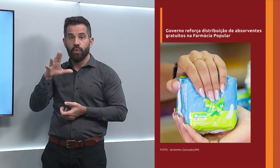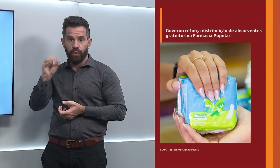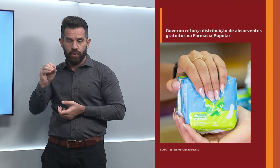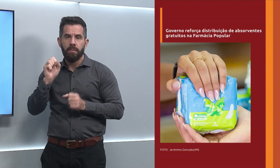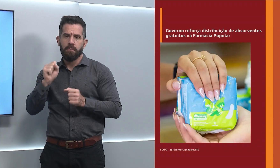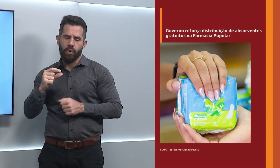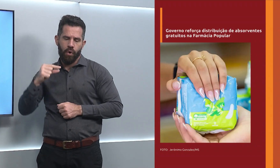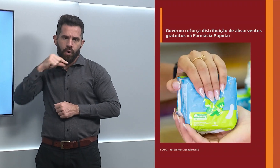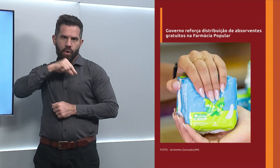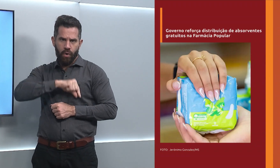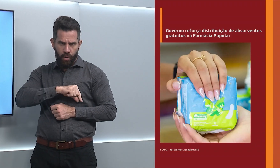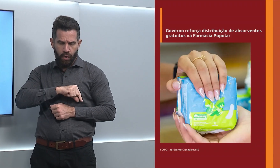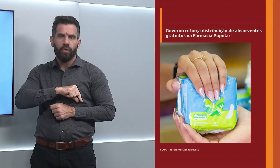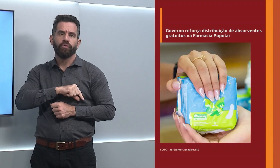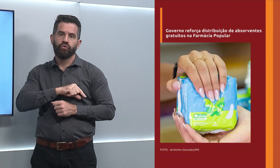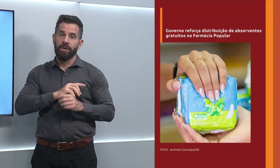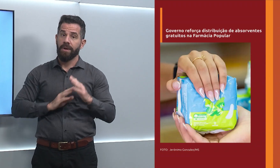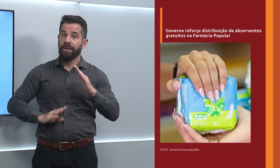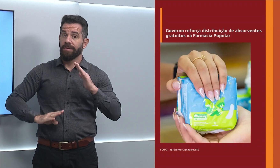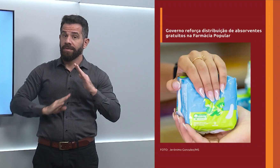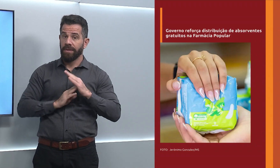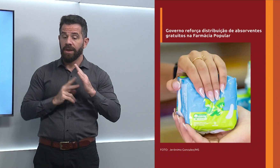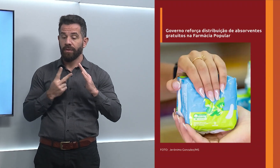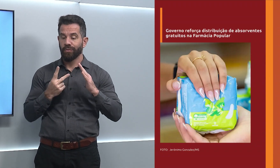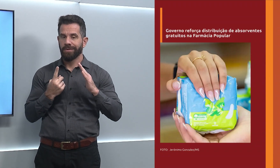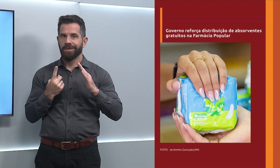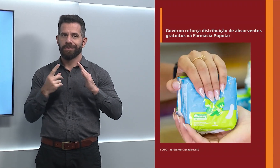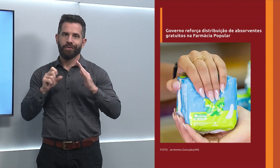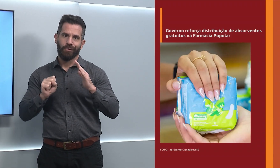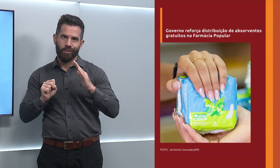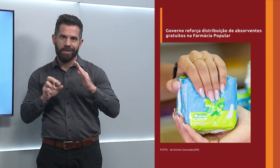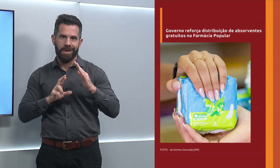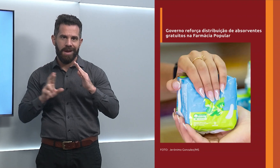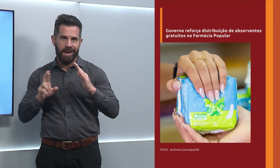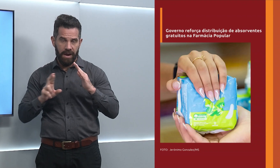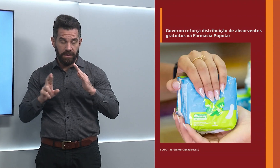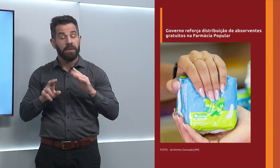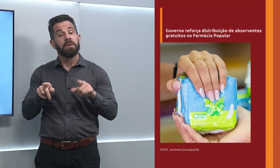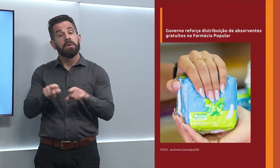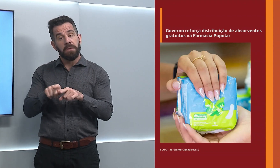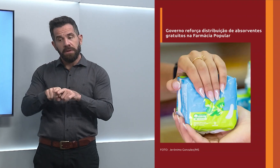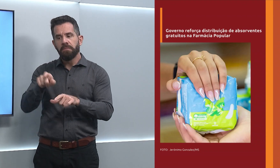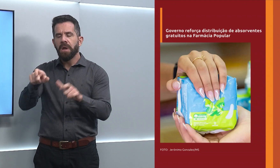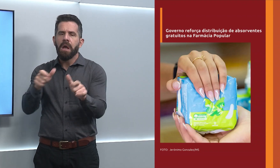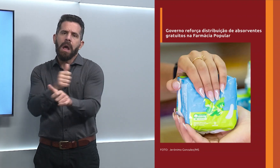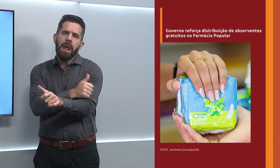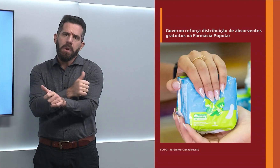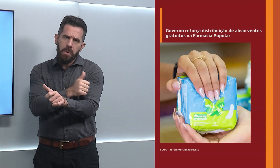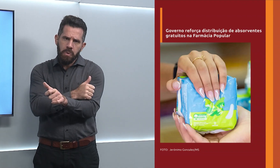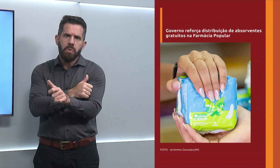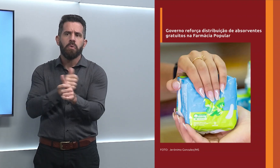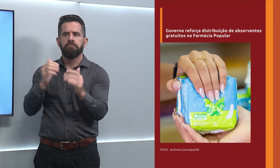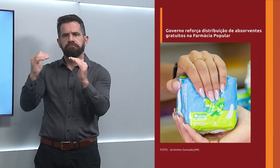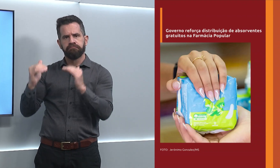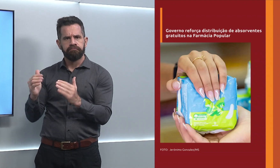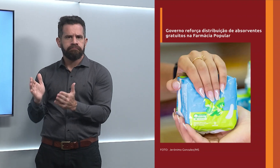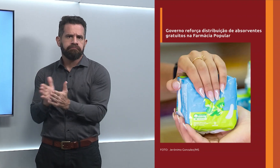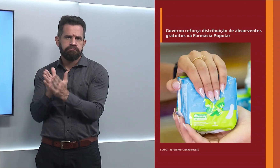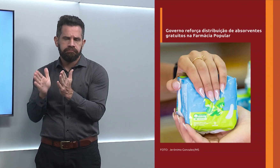R$ 218, serem estudantes de baixa renda da rede pública ou estar em